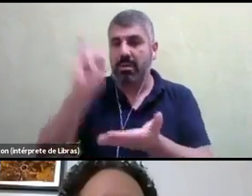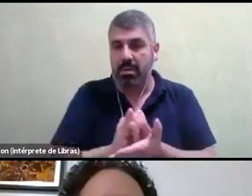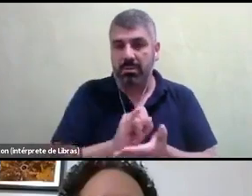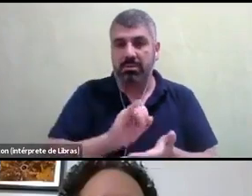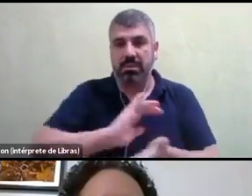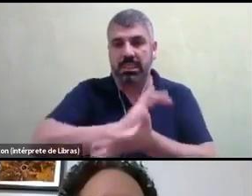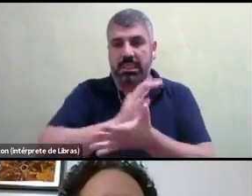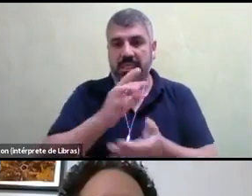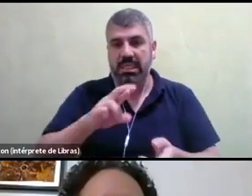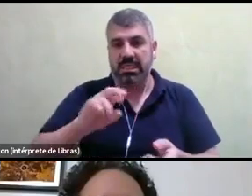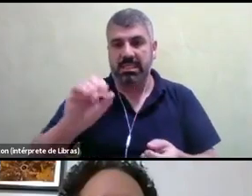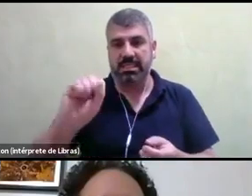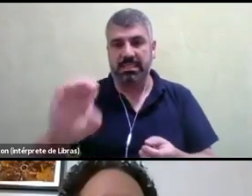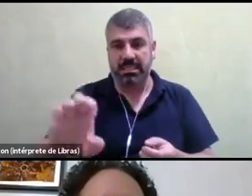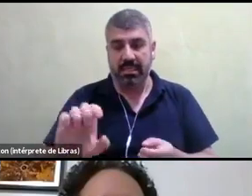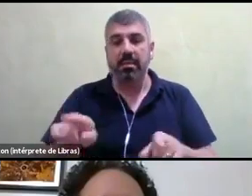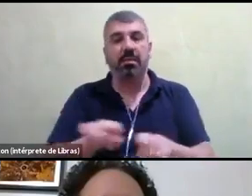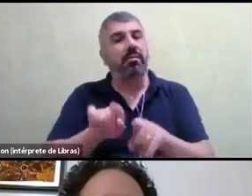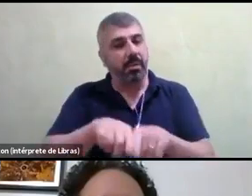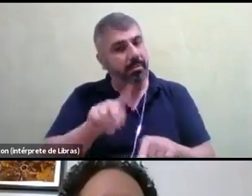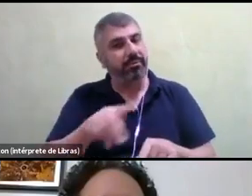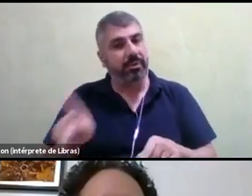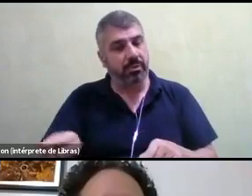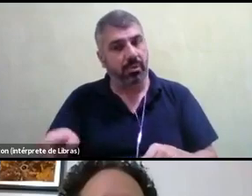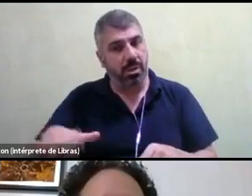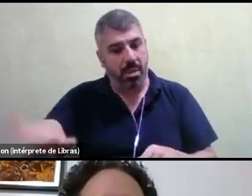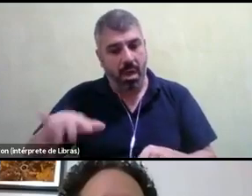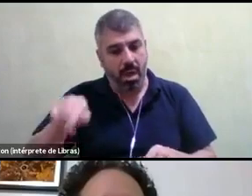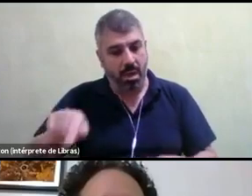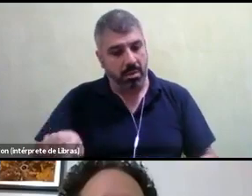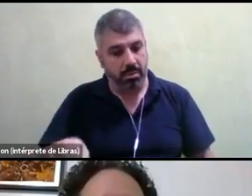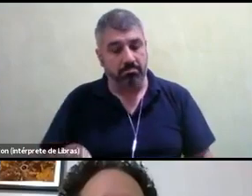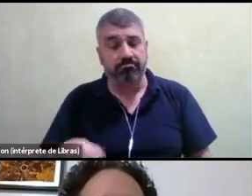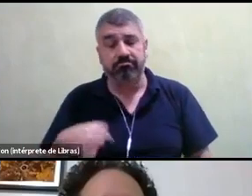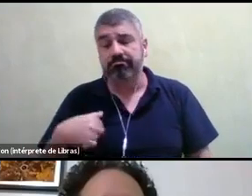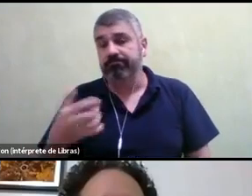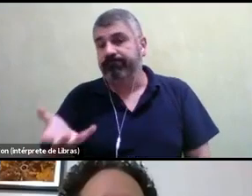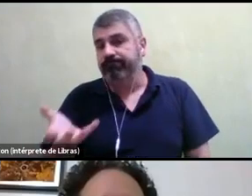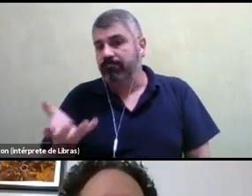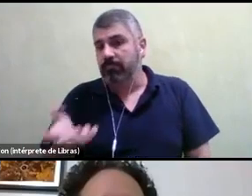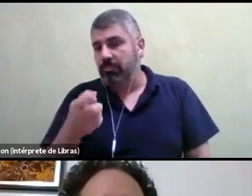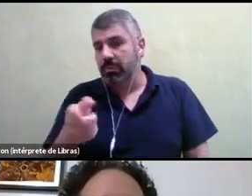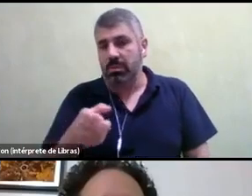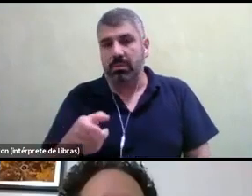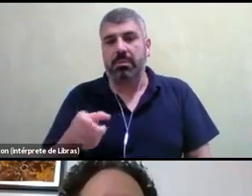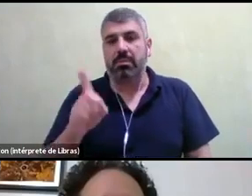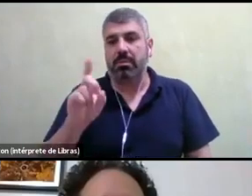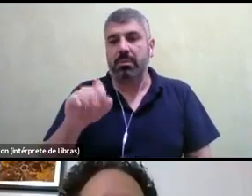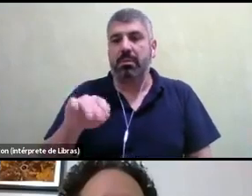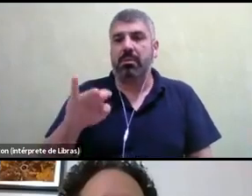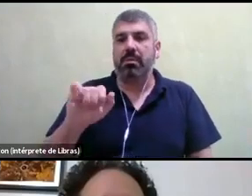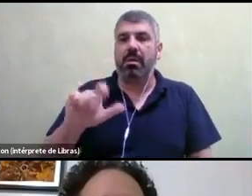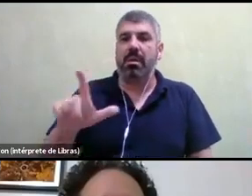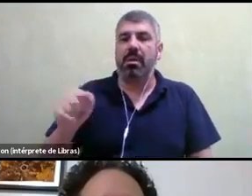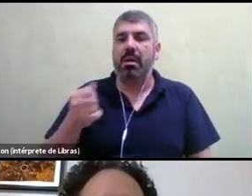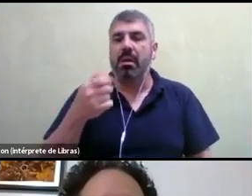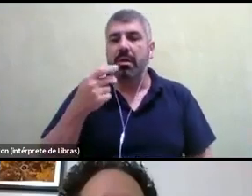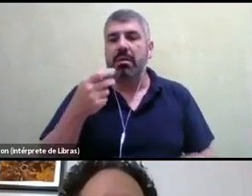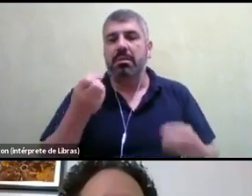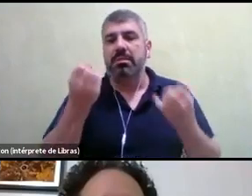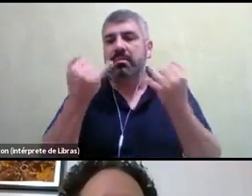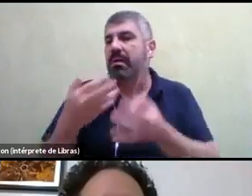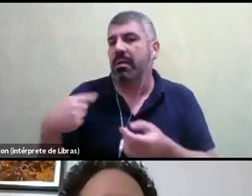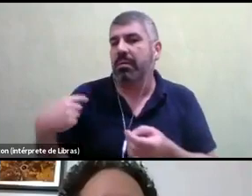leciona, né, nesta área. Eu queria, Daniela, que você dividisse conosco sobre esse contexto de pesquisa